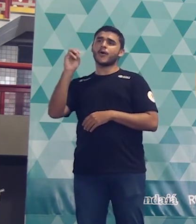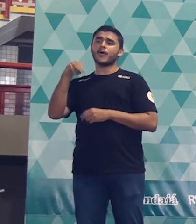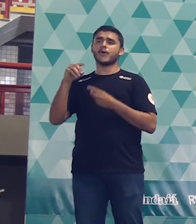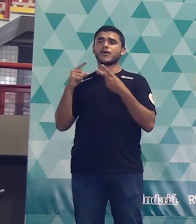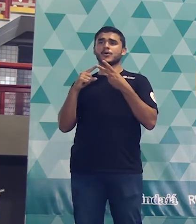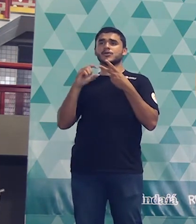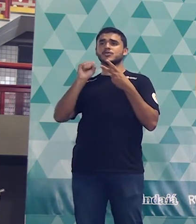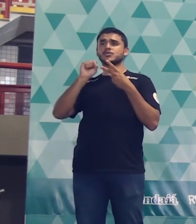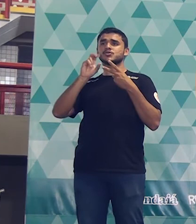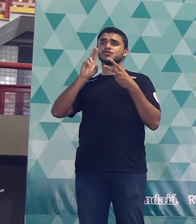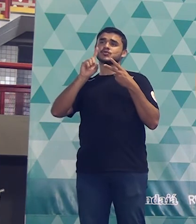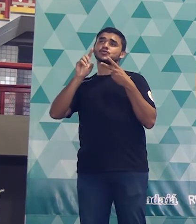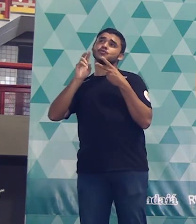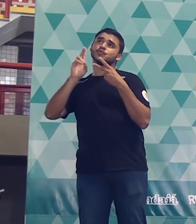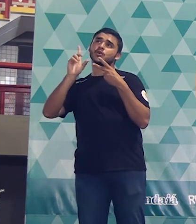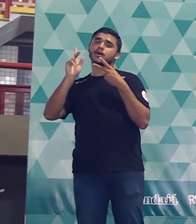Suzuka,